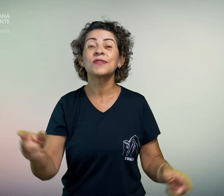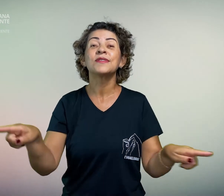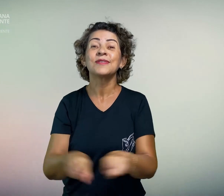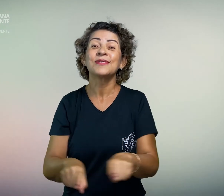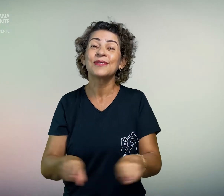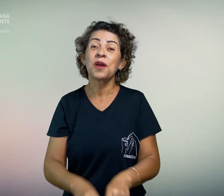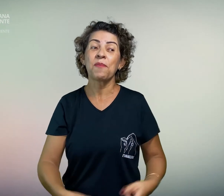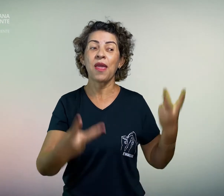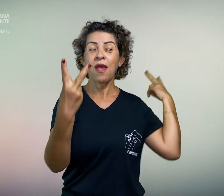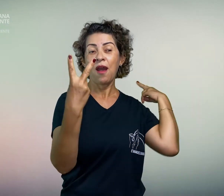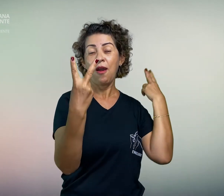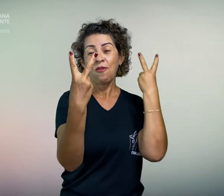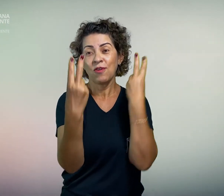culpados quanto eles.